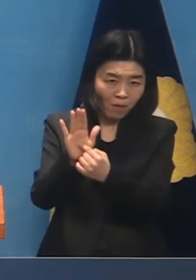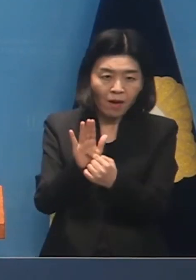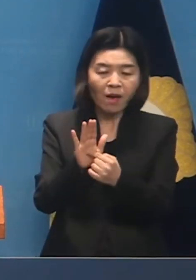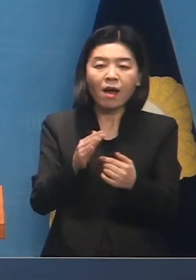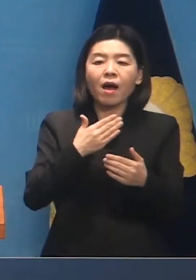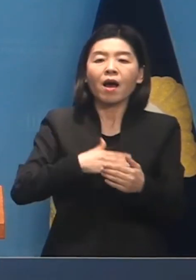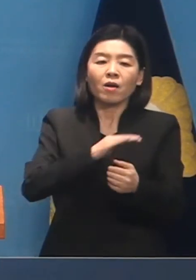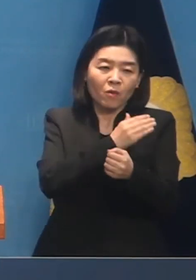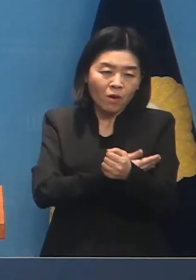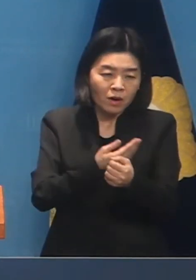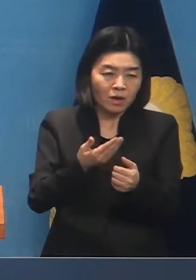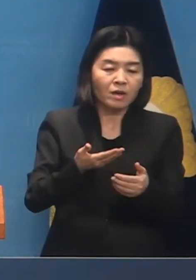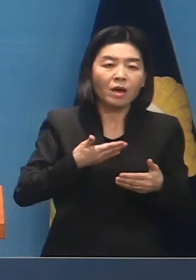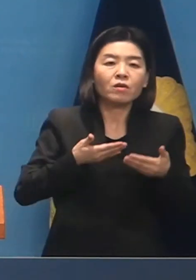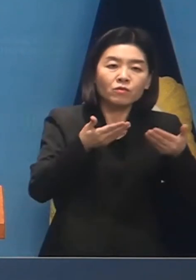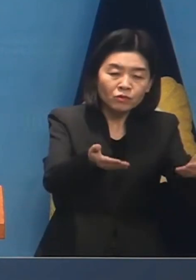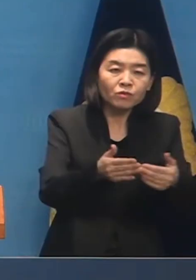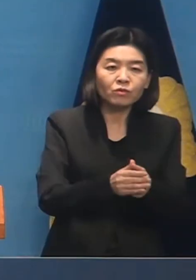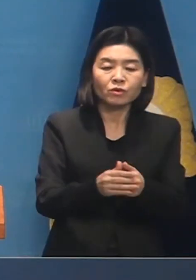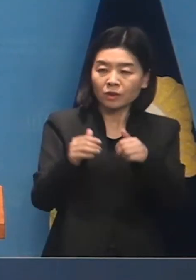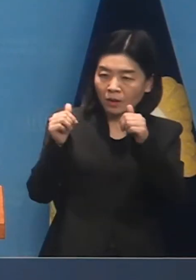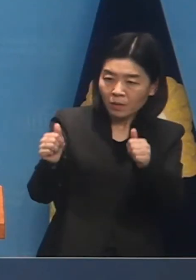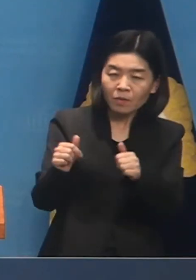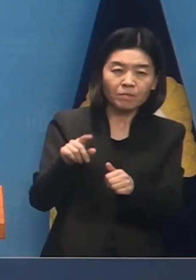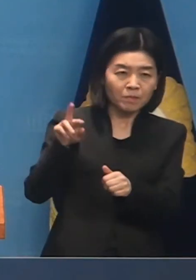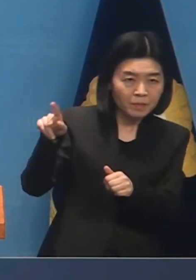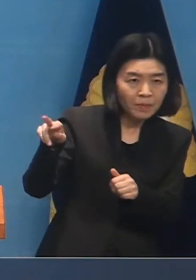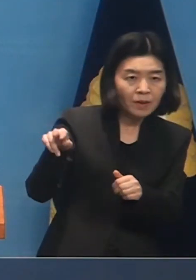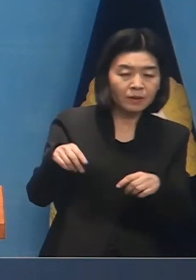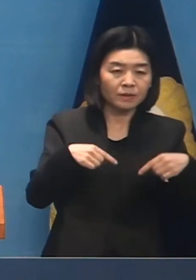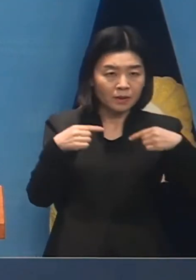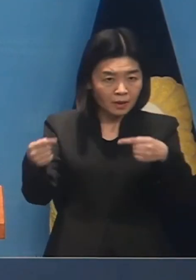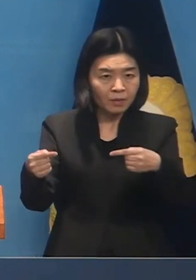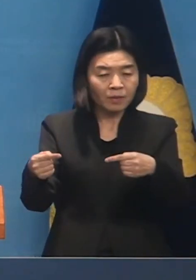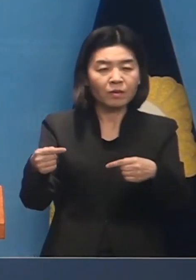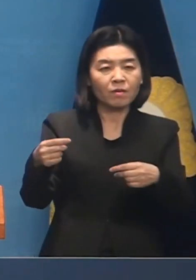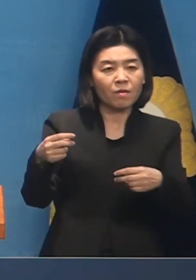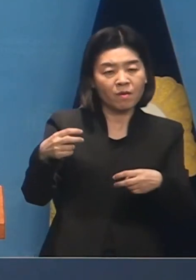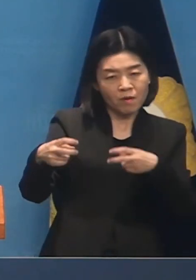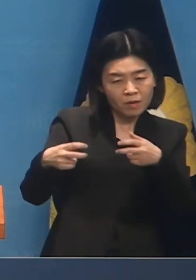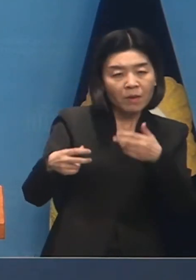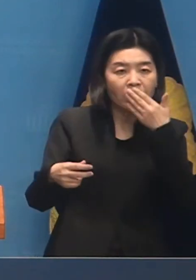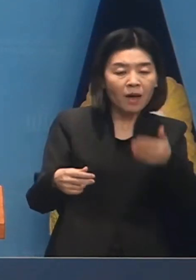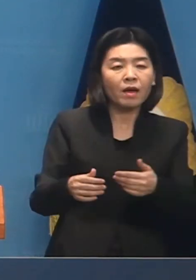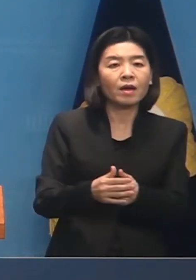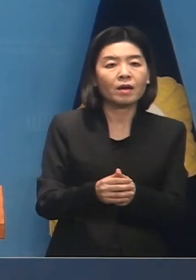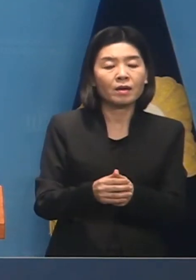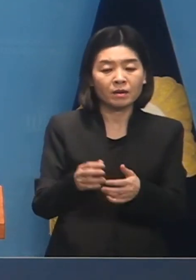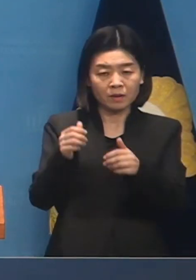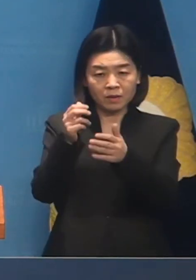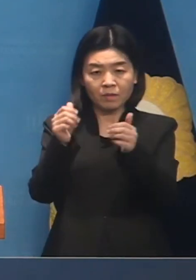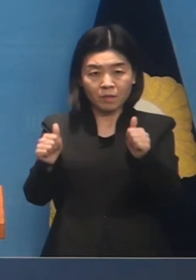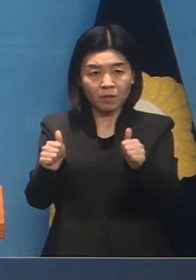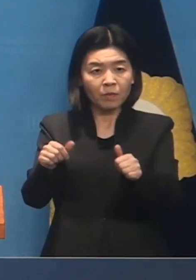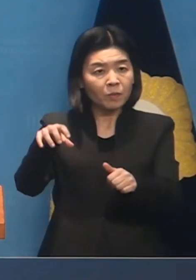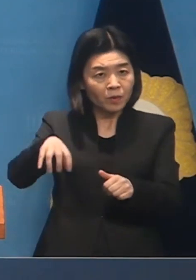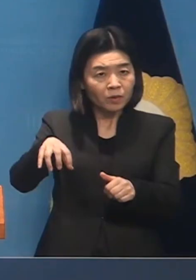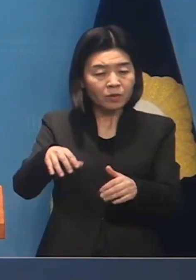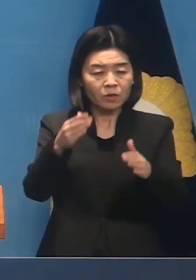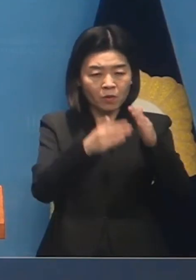사법 판단에 대한 비판, 참여, 견제를 가능하게 하겠습니다. 이는 법원이